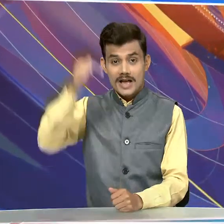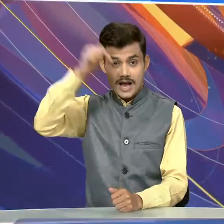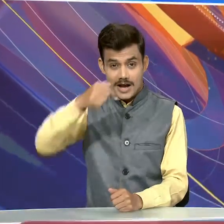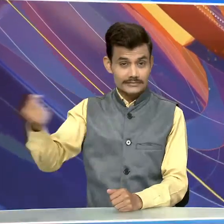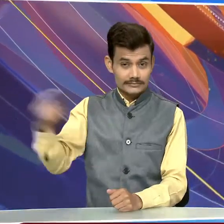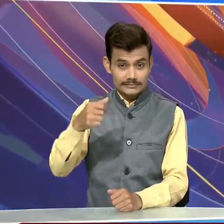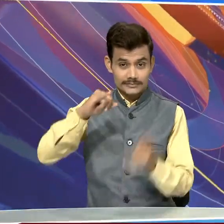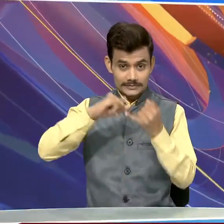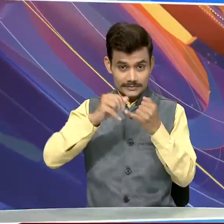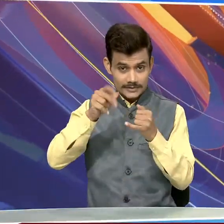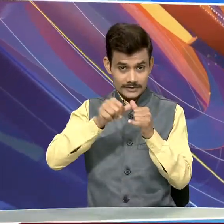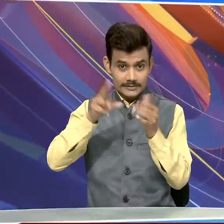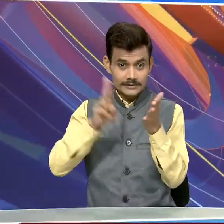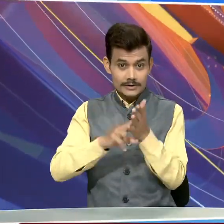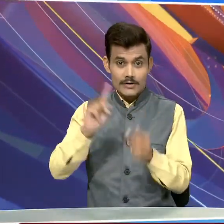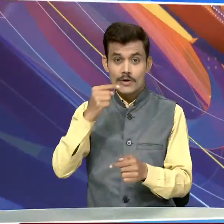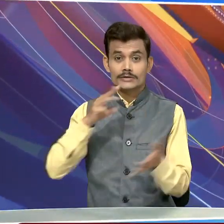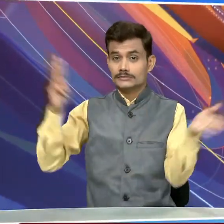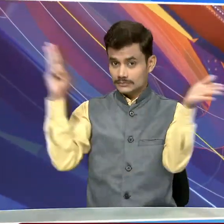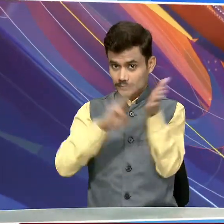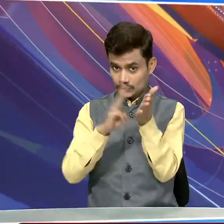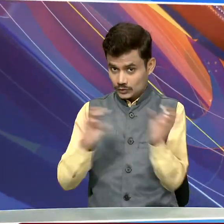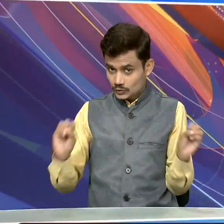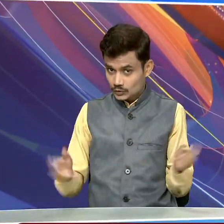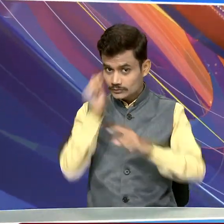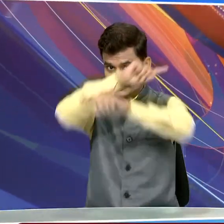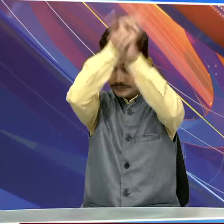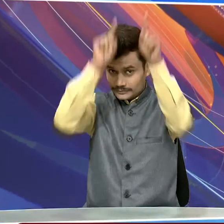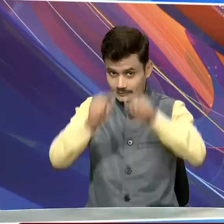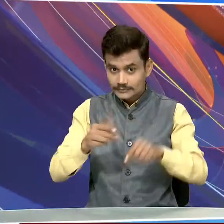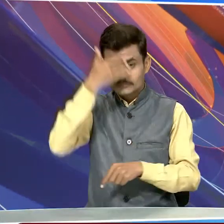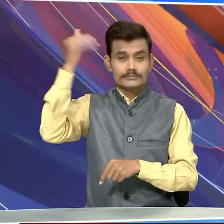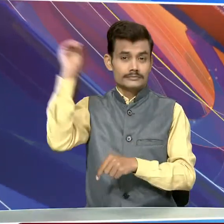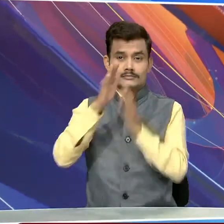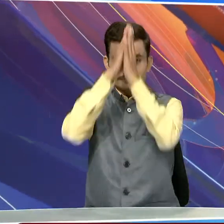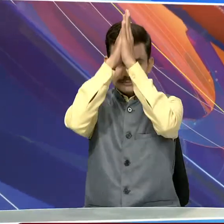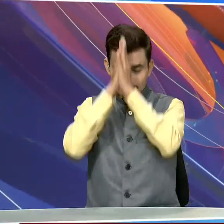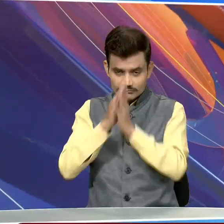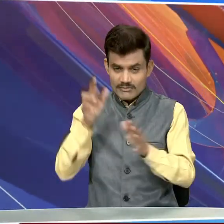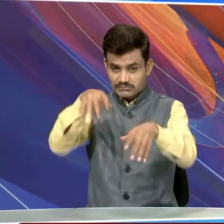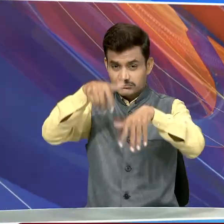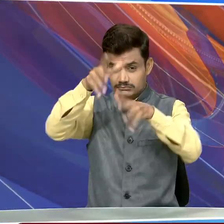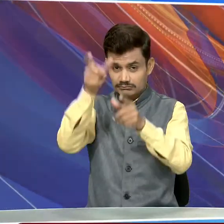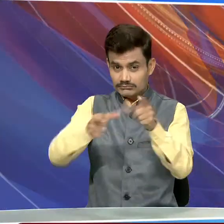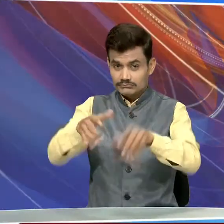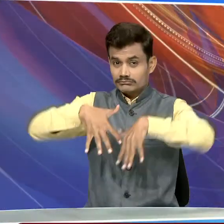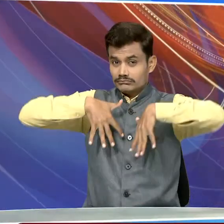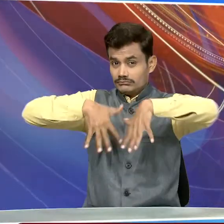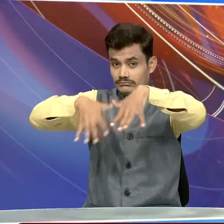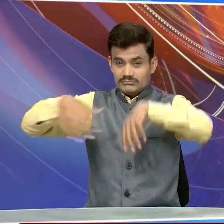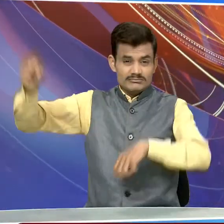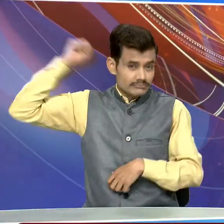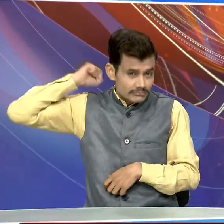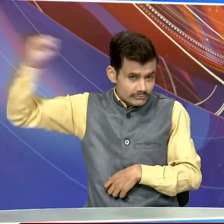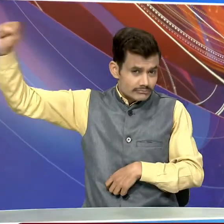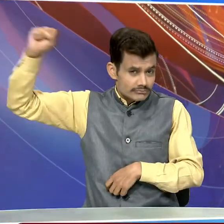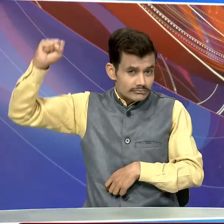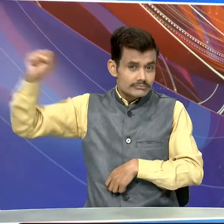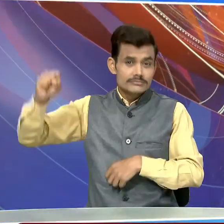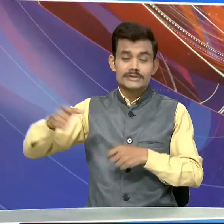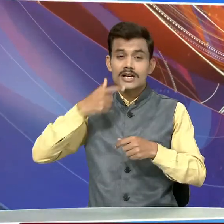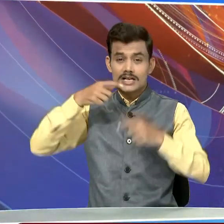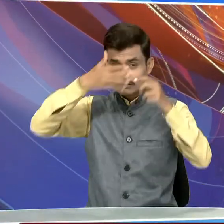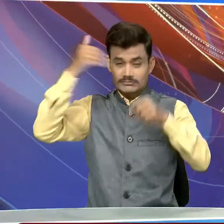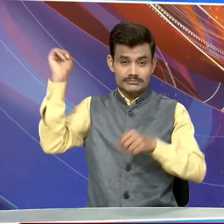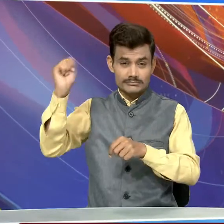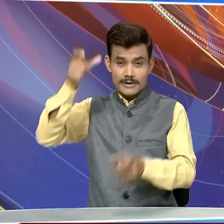आज है सावन का पहला सोमवार। देश भर के शिव मंदिरों में उमड़ा आस्था का सैलाब। हर हर महादेव के जयकारों के